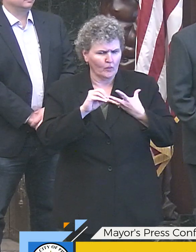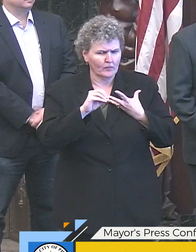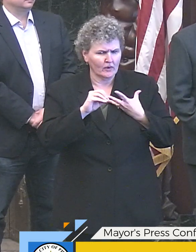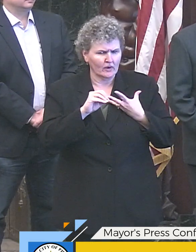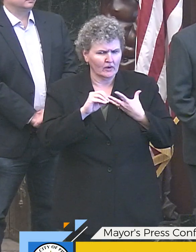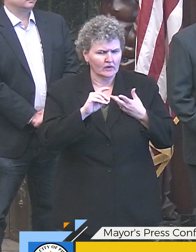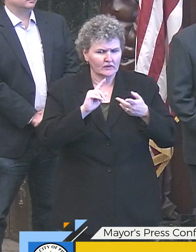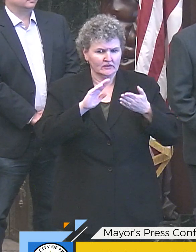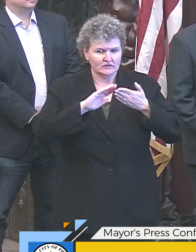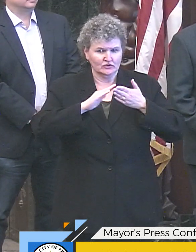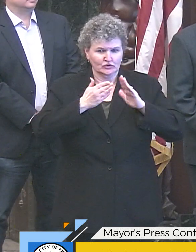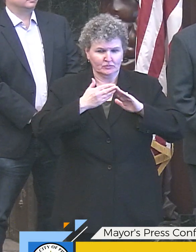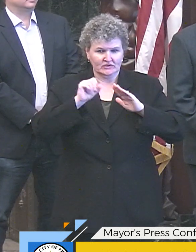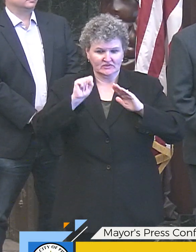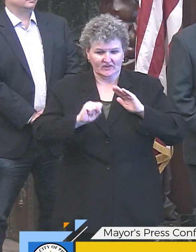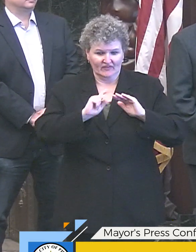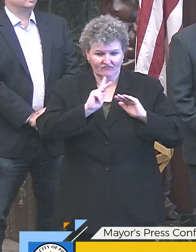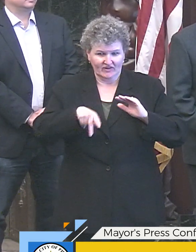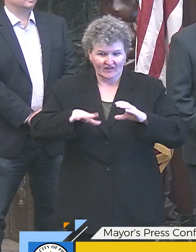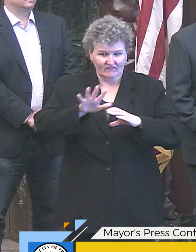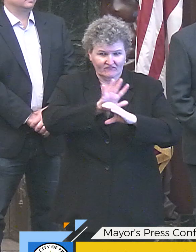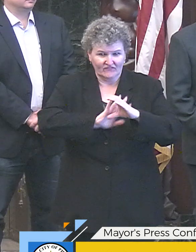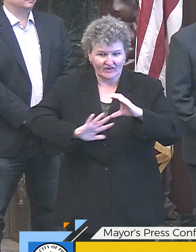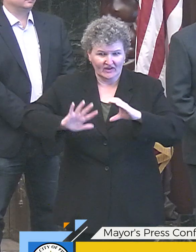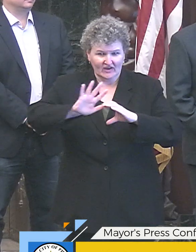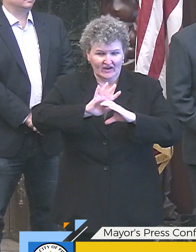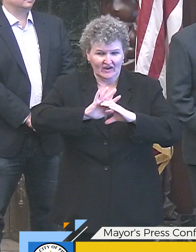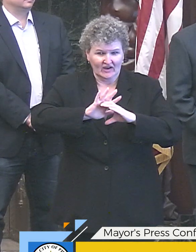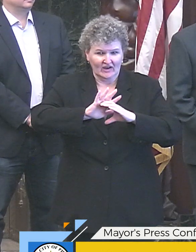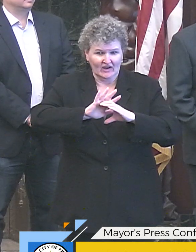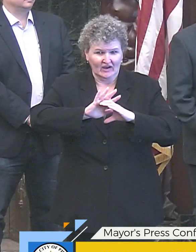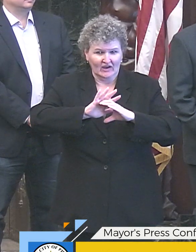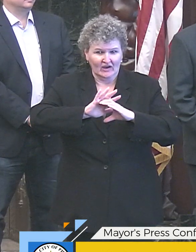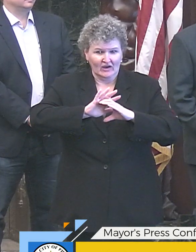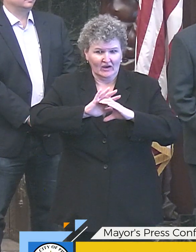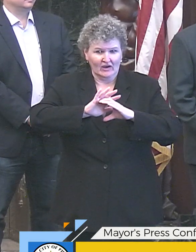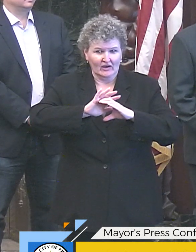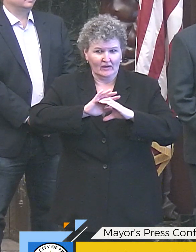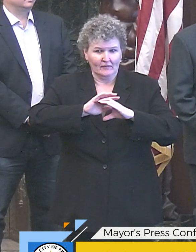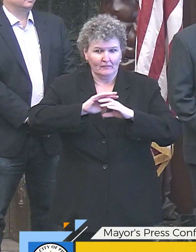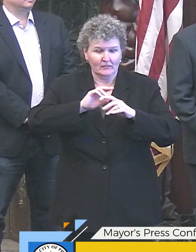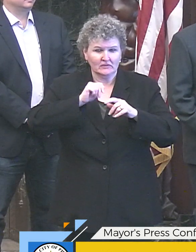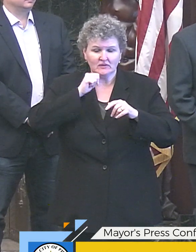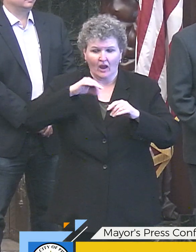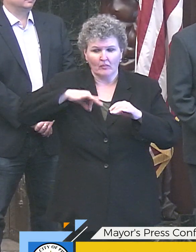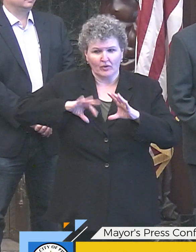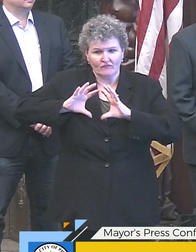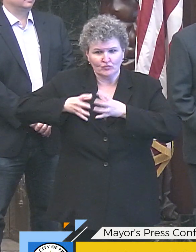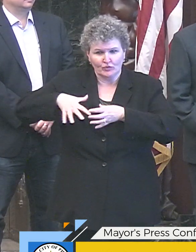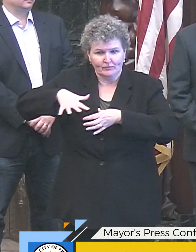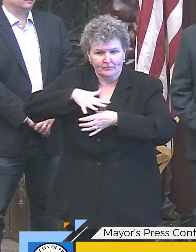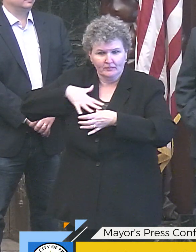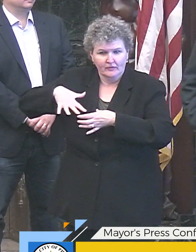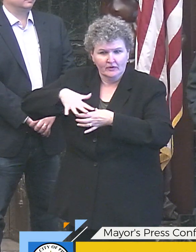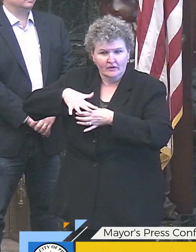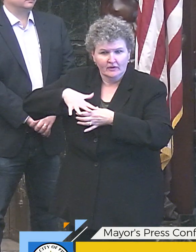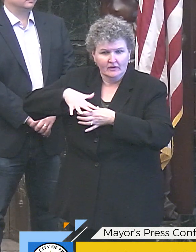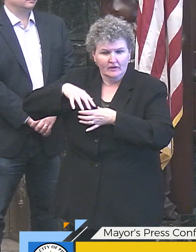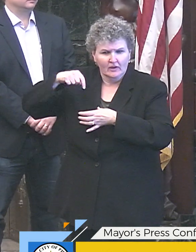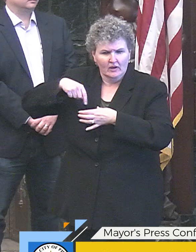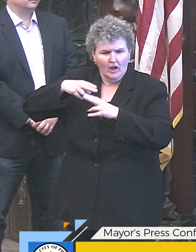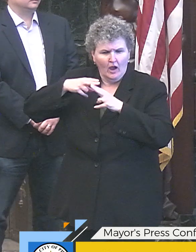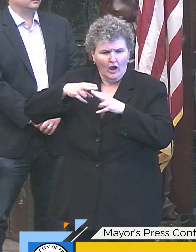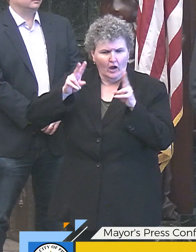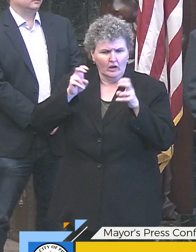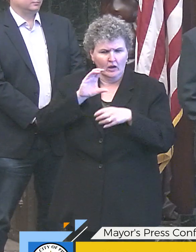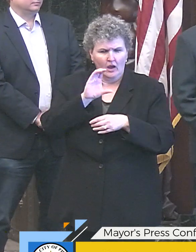Philadelphia. There's grassroots organizations and nonprofit organizations such as Concilio, Congreso, Aspira in North Philadelphia that's addressing